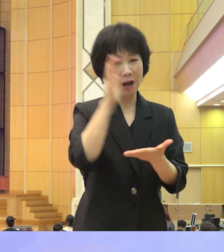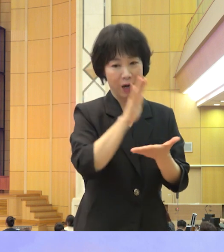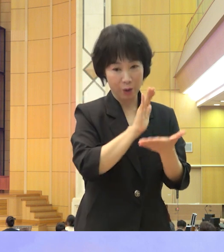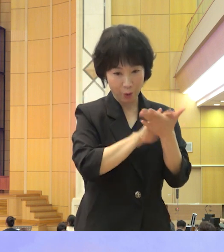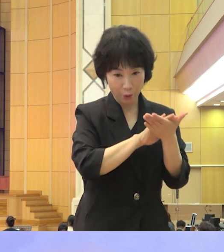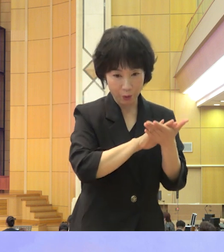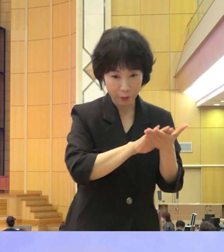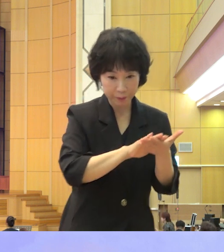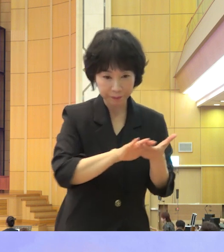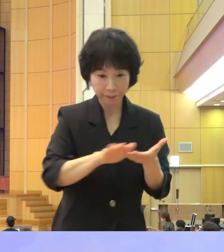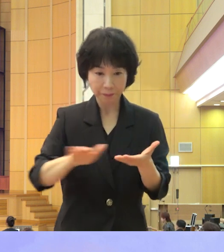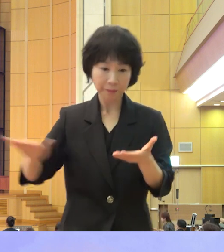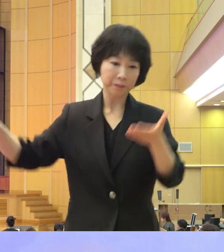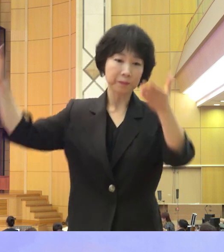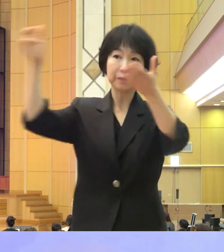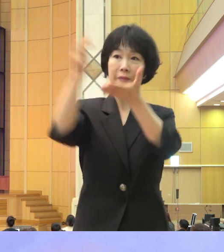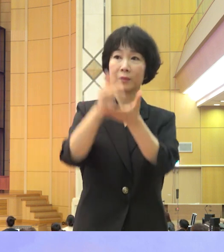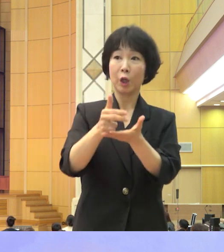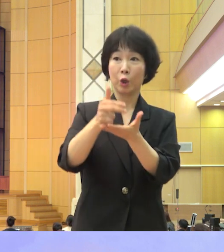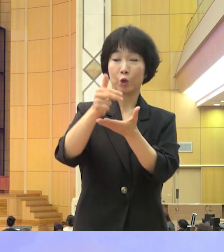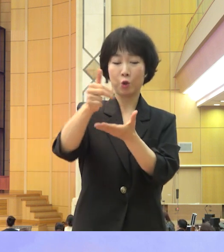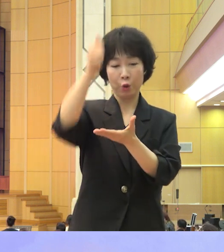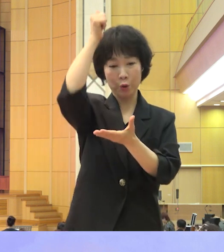여호와 샬롬 주님 나의 구원했으니